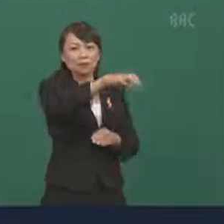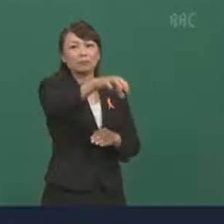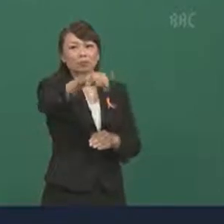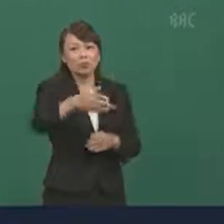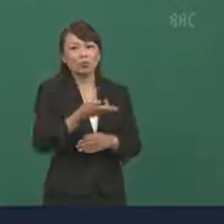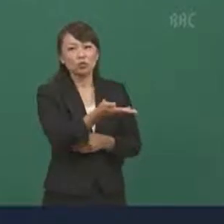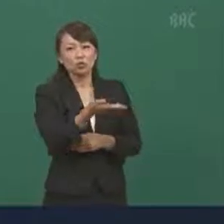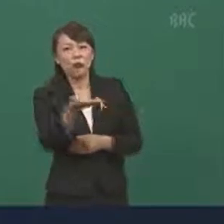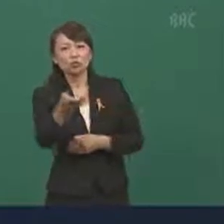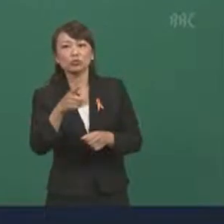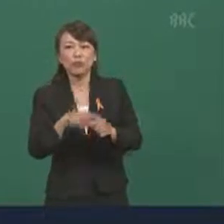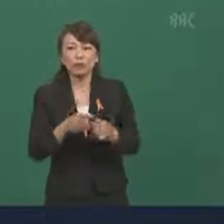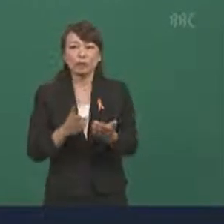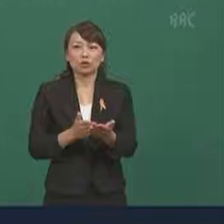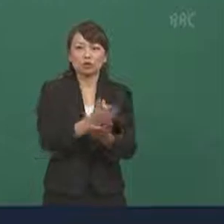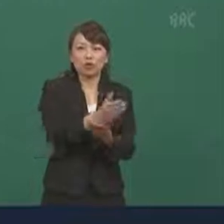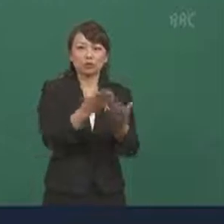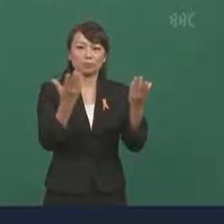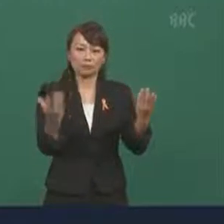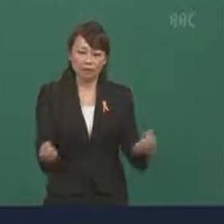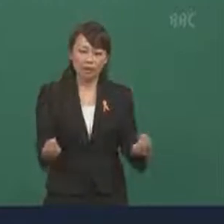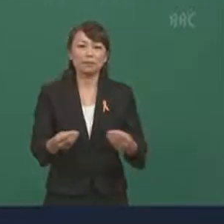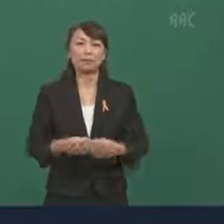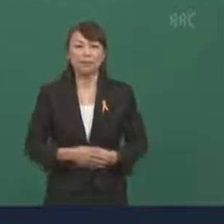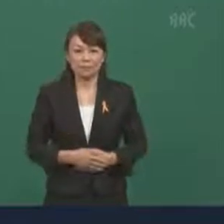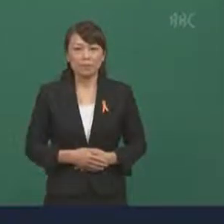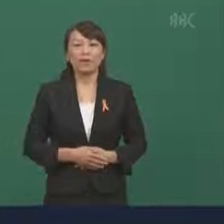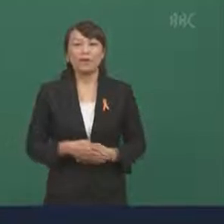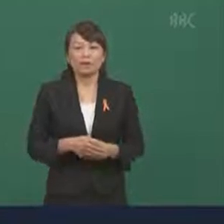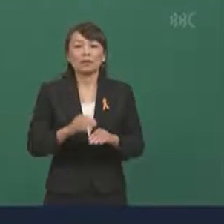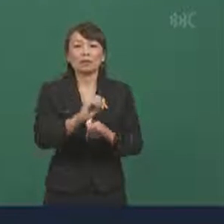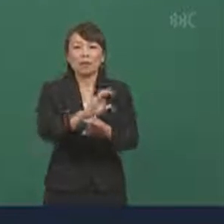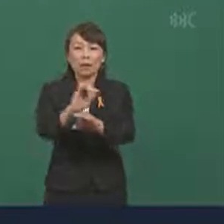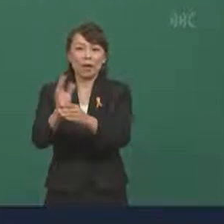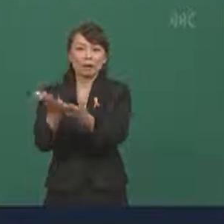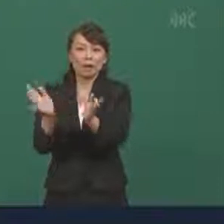内の各市や町に向けて出発しました。